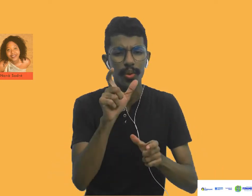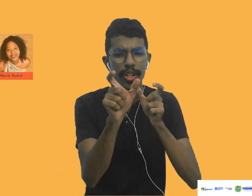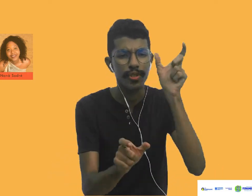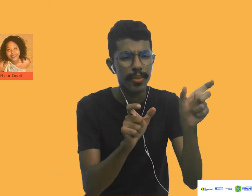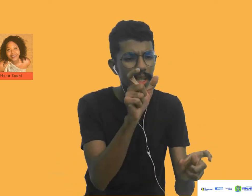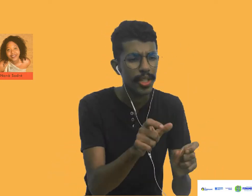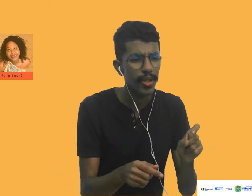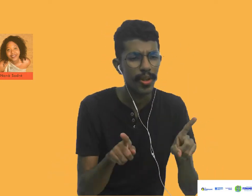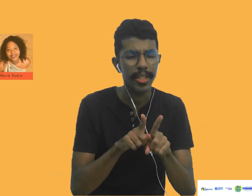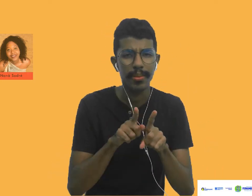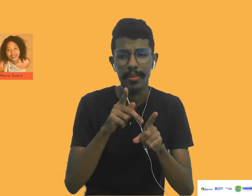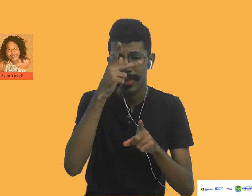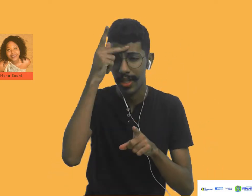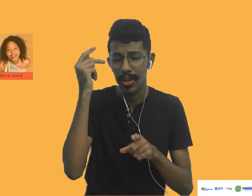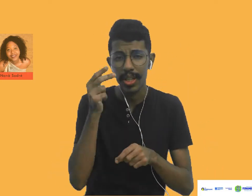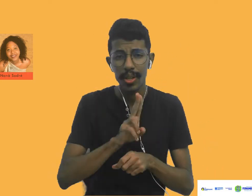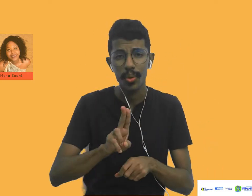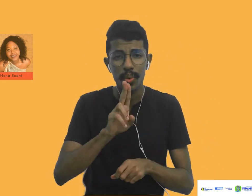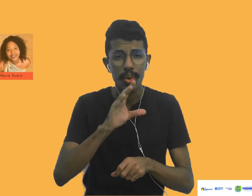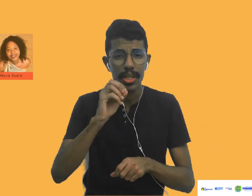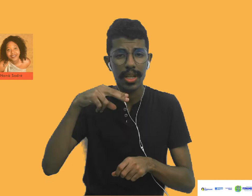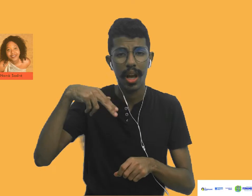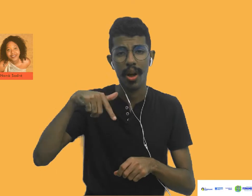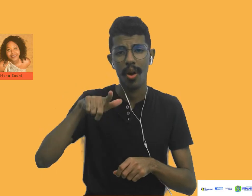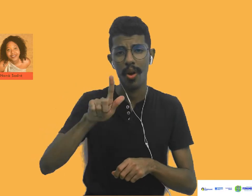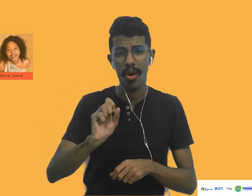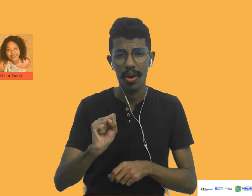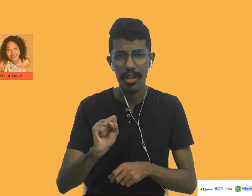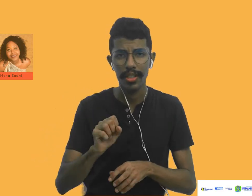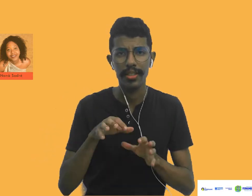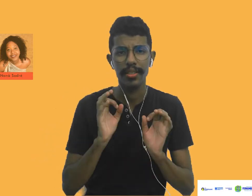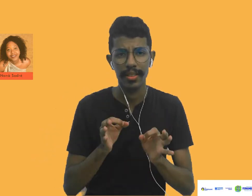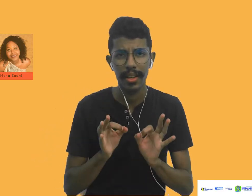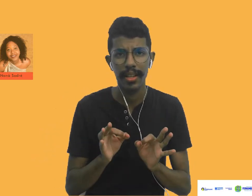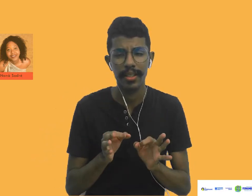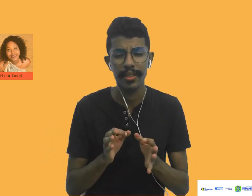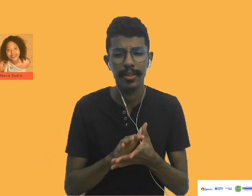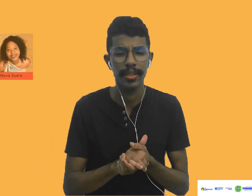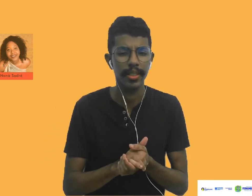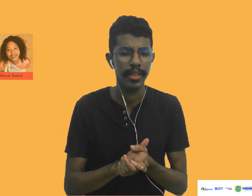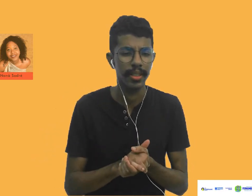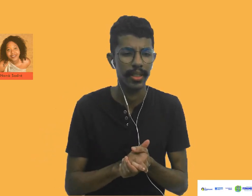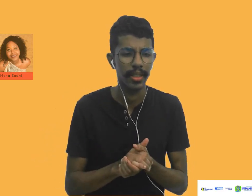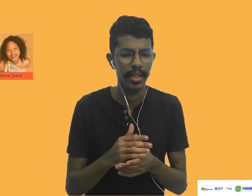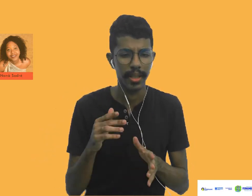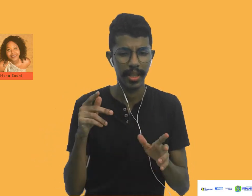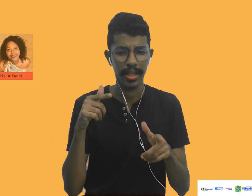público, com os usuários das ONGs. Eram ONGs que trabalhavam com